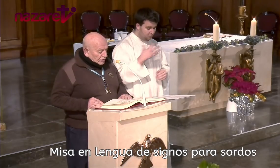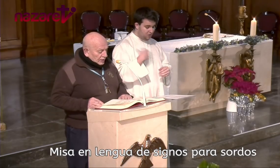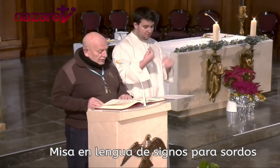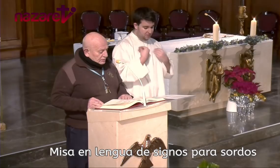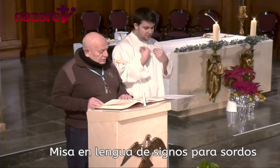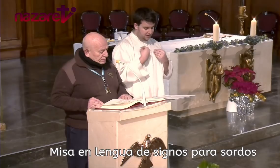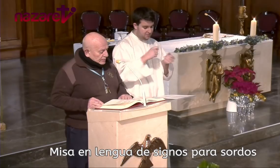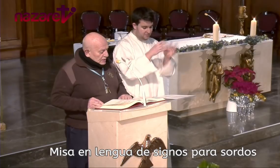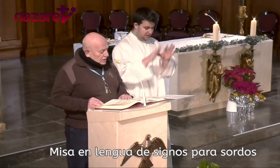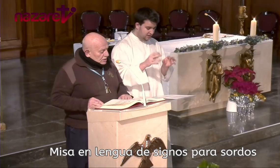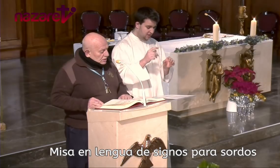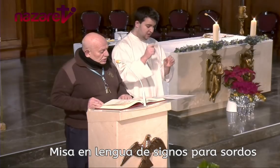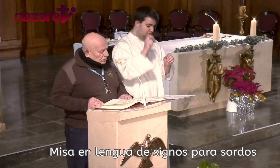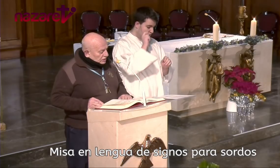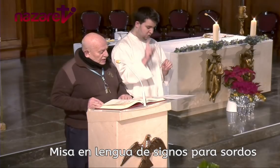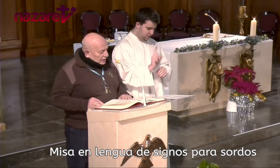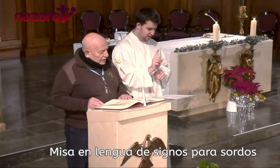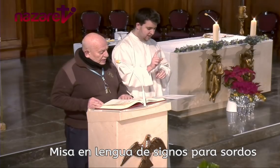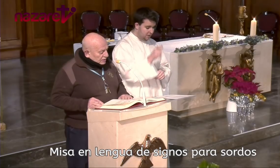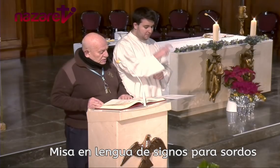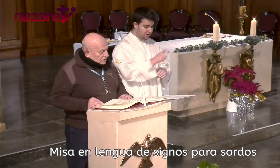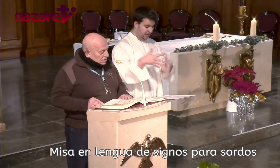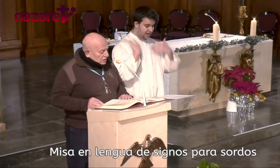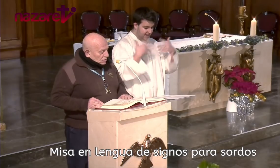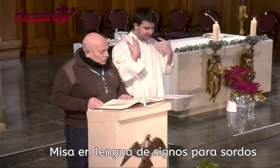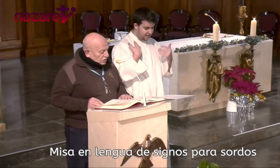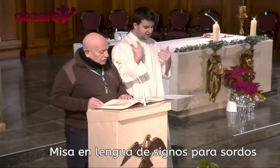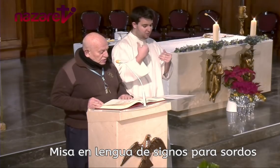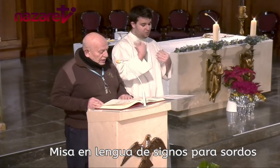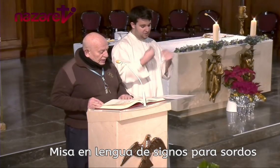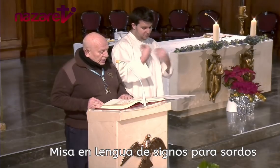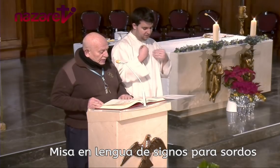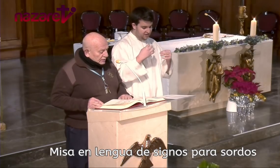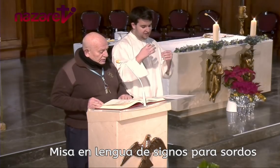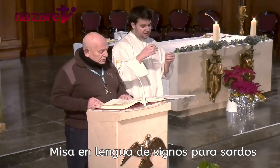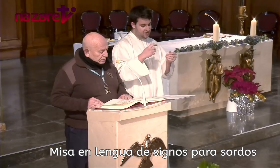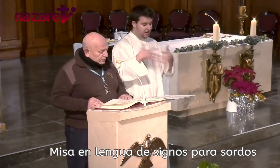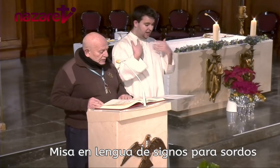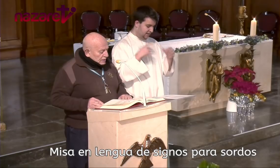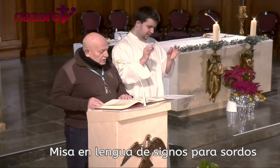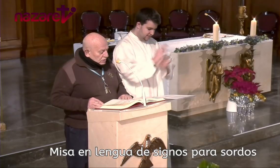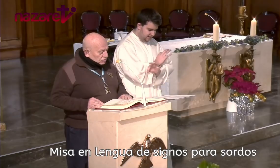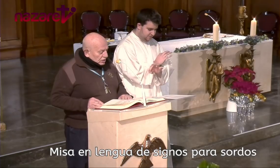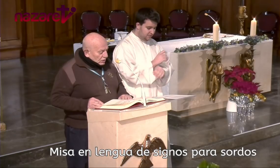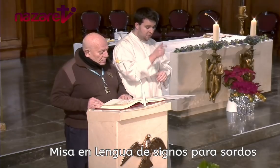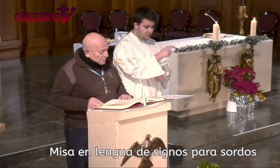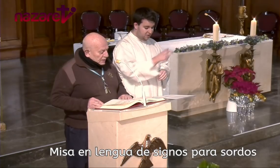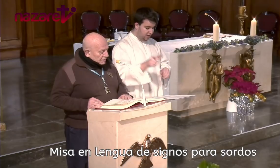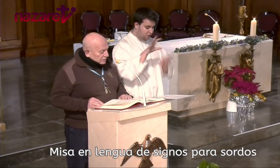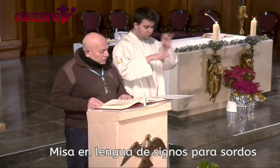lloraran, los que están alegres como si no se alegraran, los que compran como